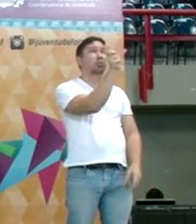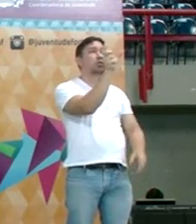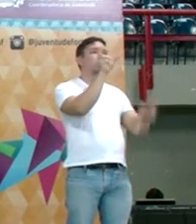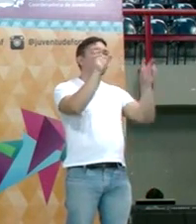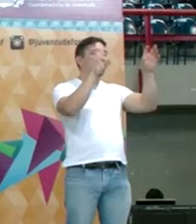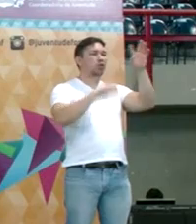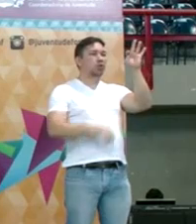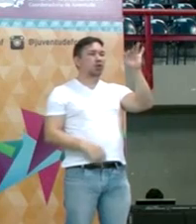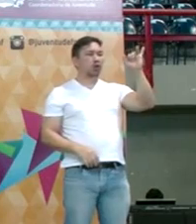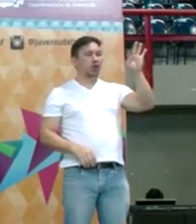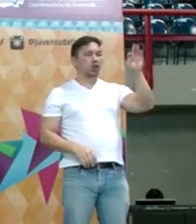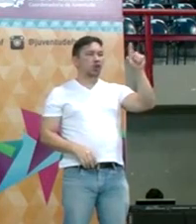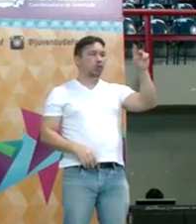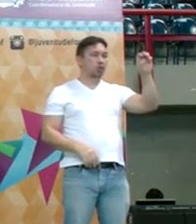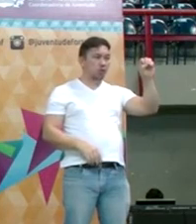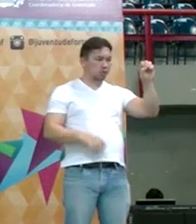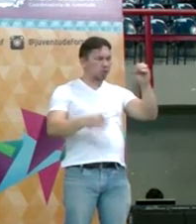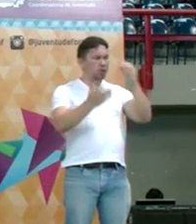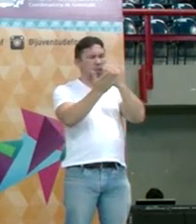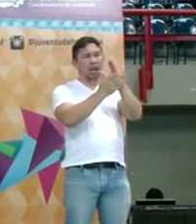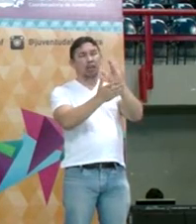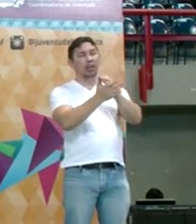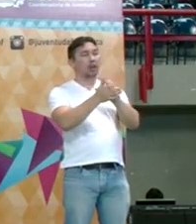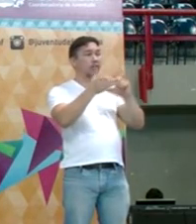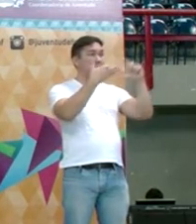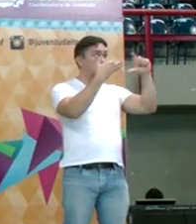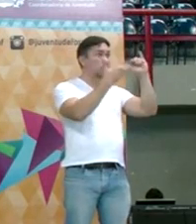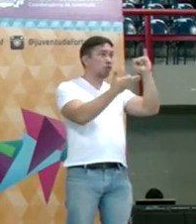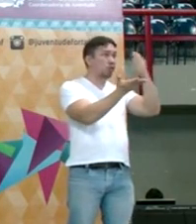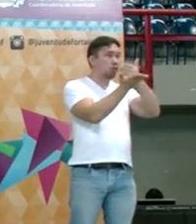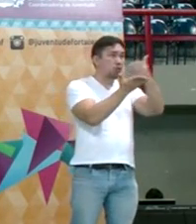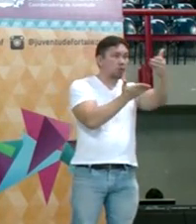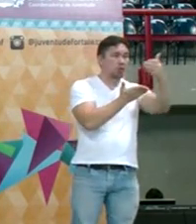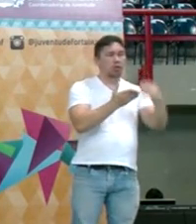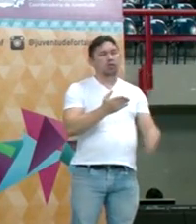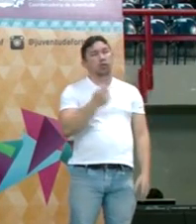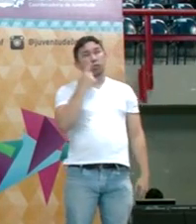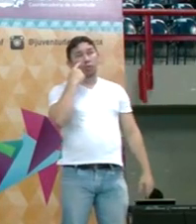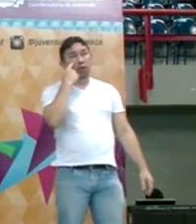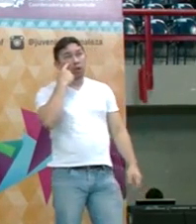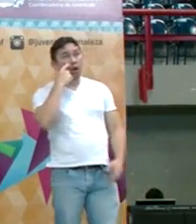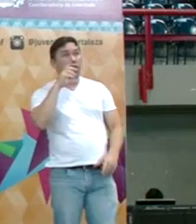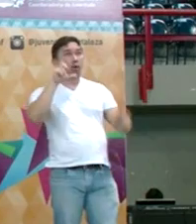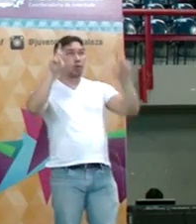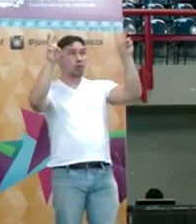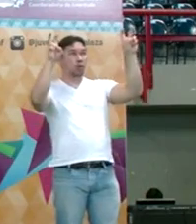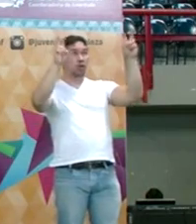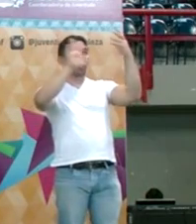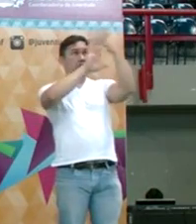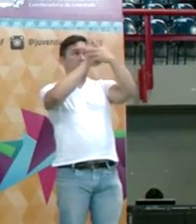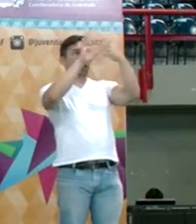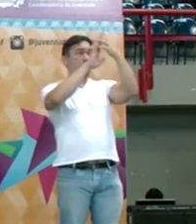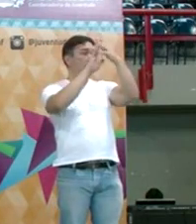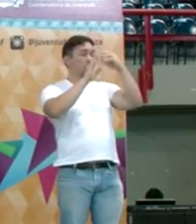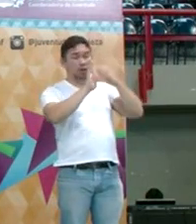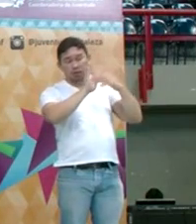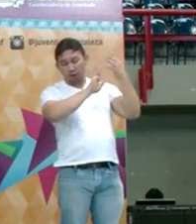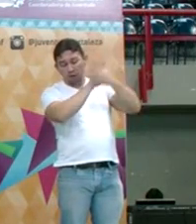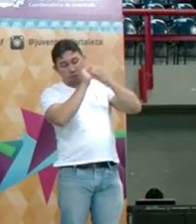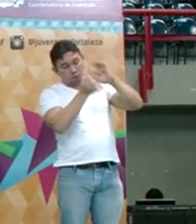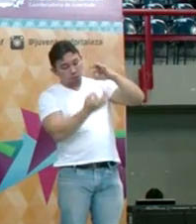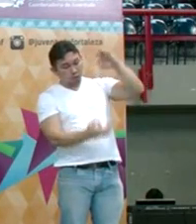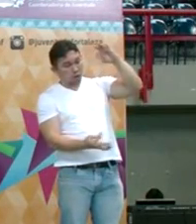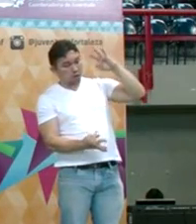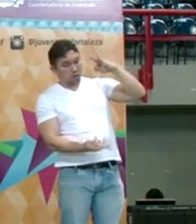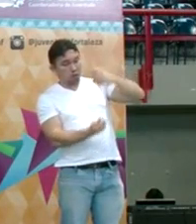Ele não tem nada a ver com a introdução. O título tem a ver com o texto como todo. Tanto é que o correto é a gente fazer